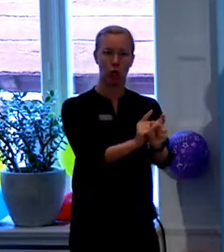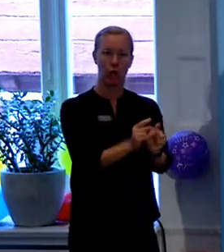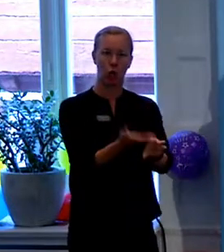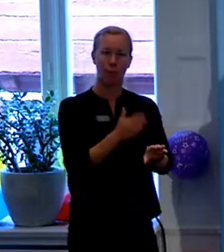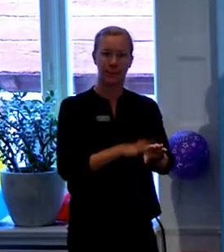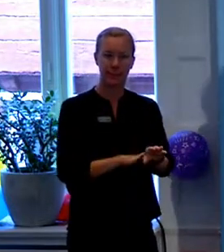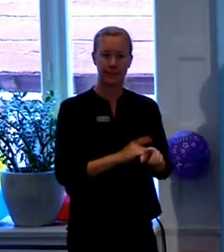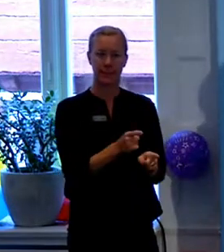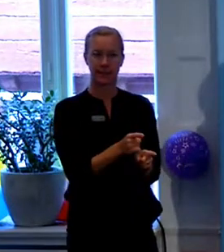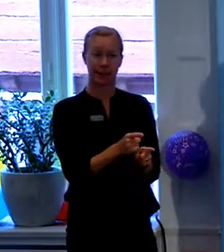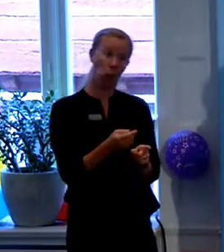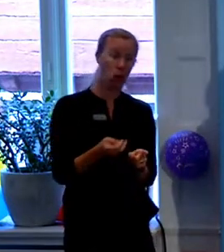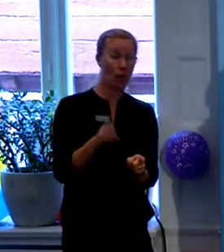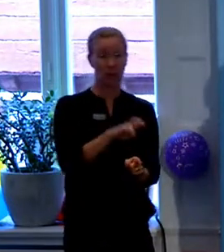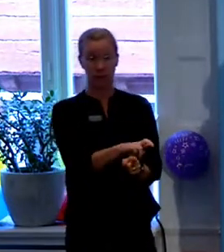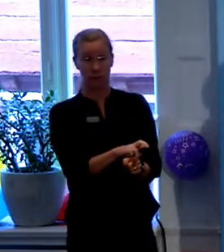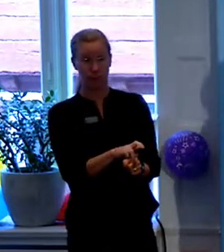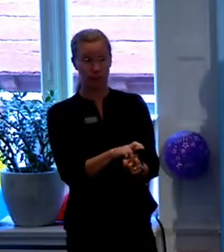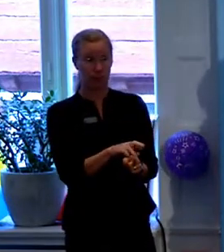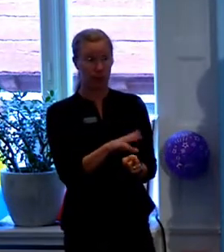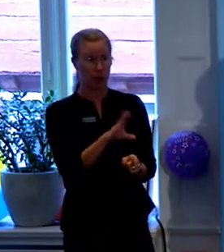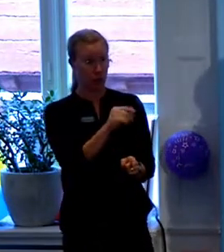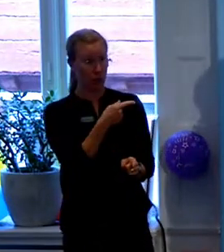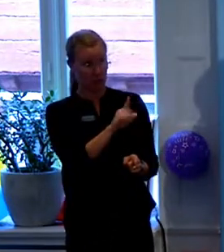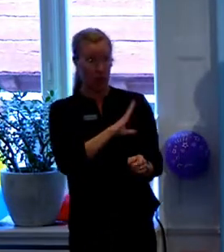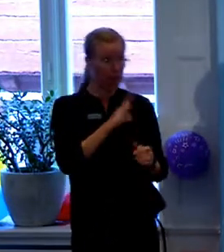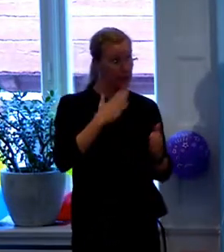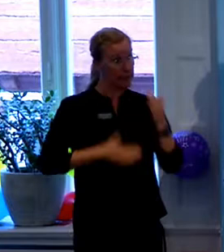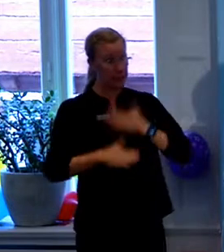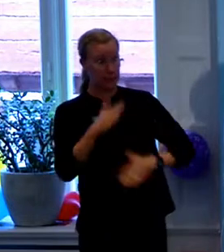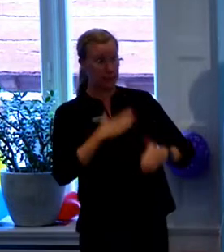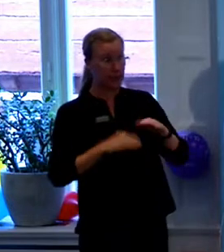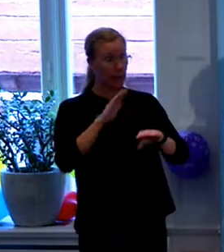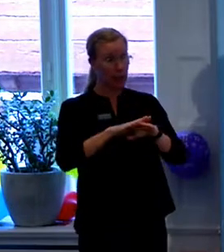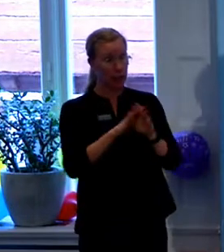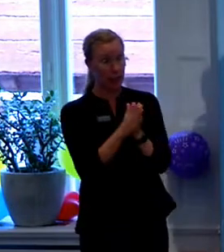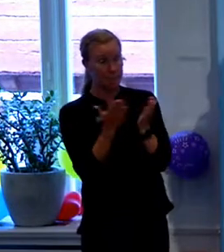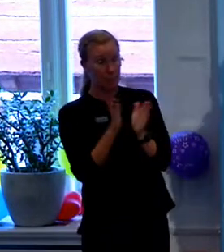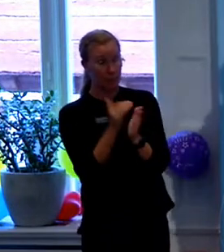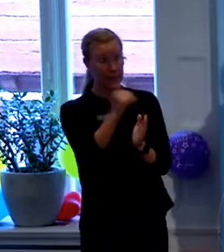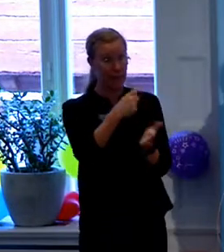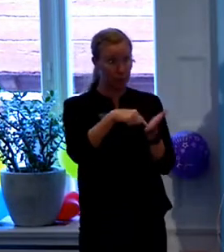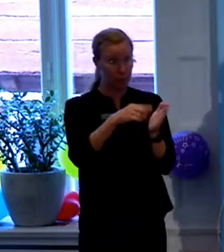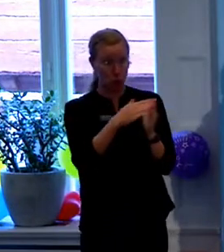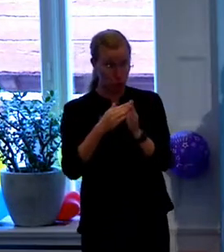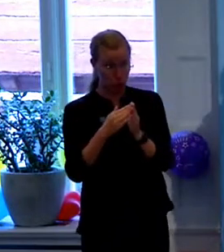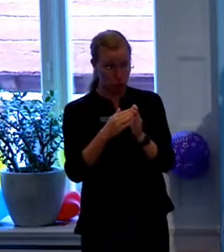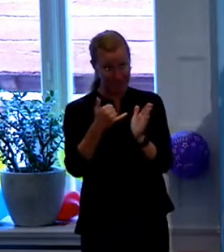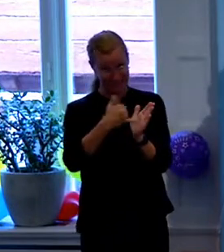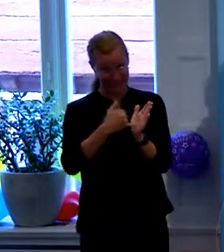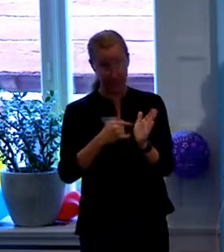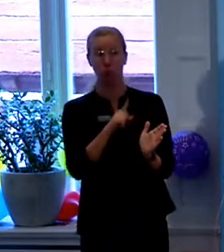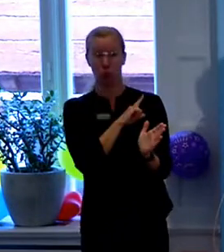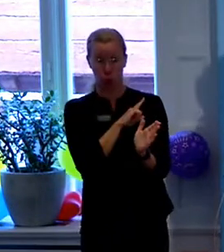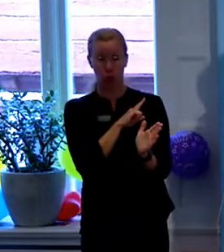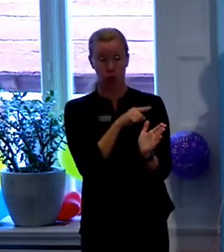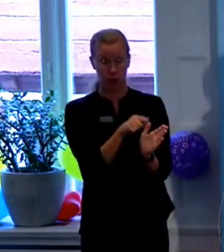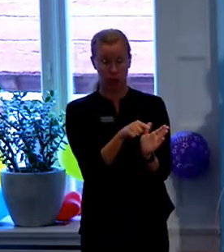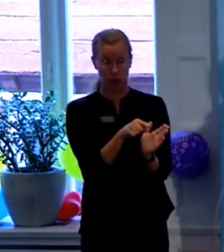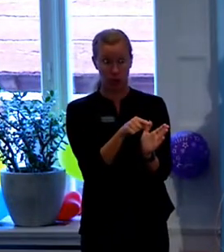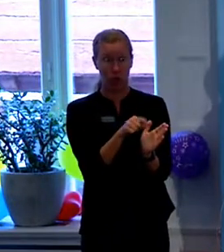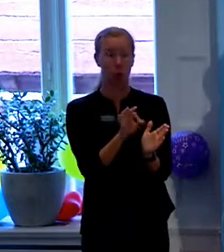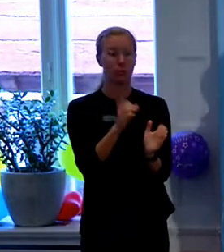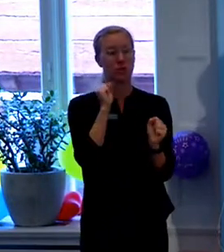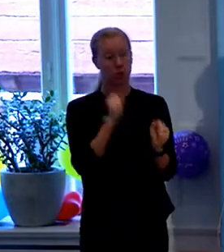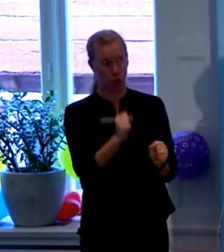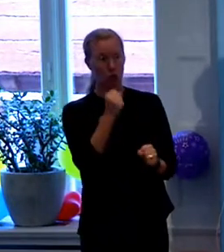kompetensen. Precis. Till exempel har ni en intressant handbok i Malmö stad som faktiskt innehåller ganska mycket. Mm. Om